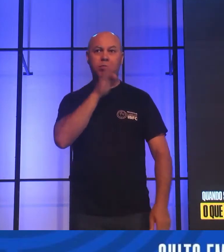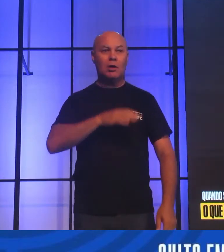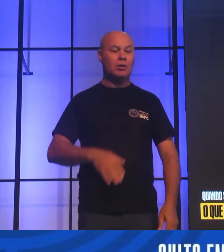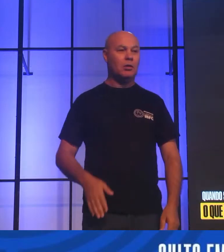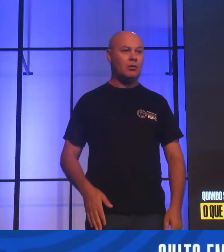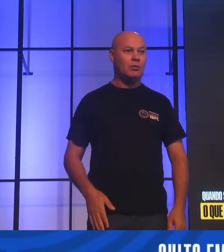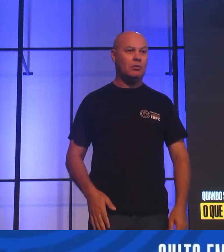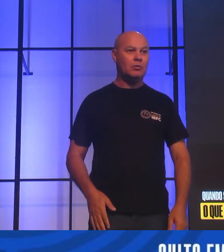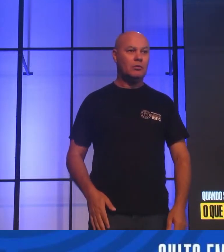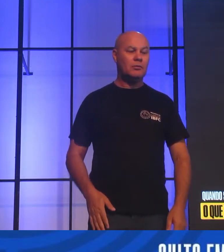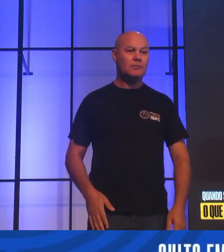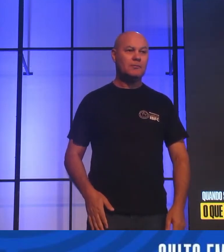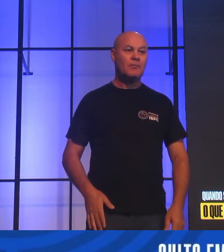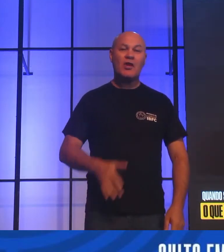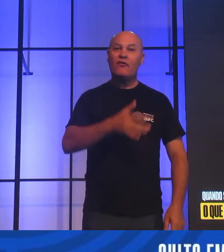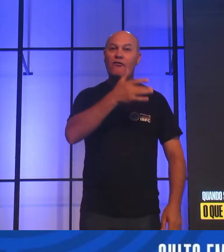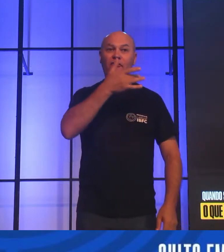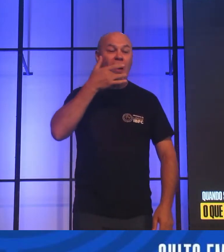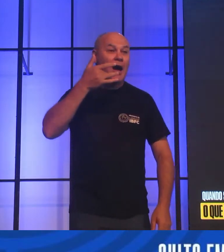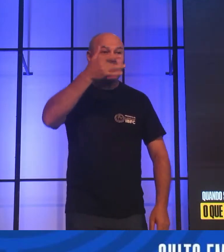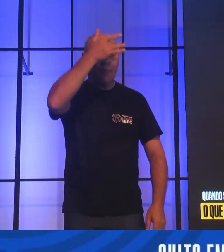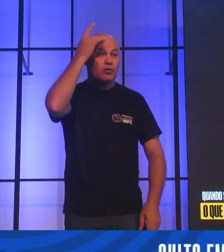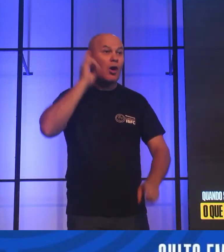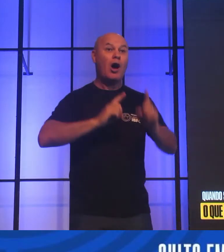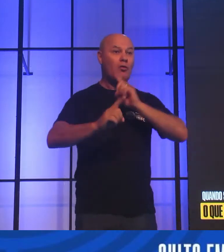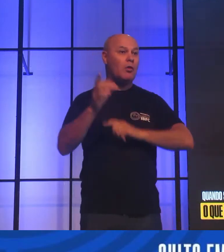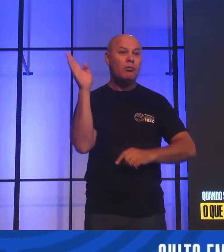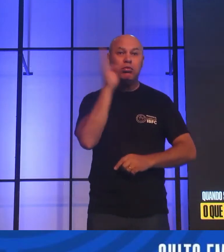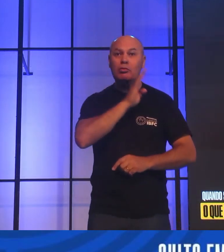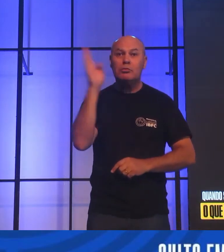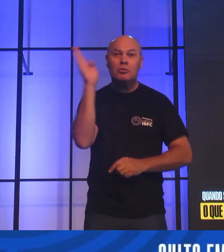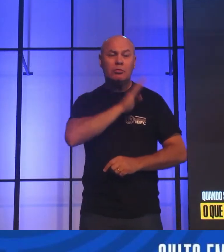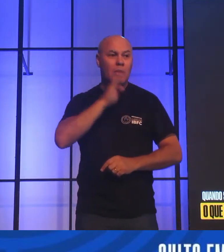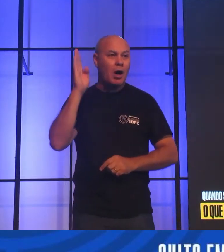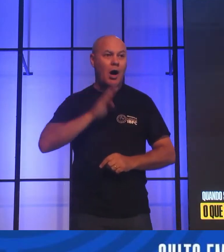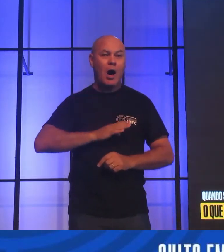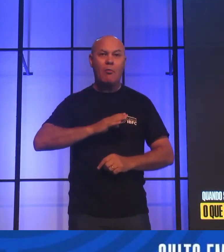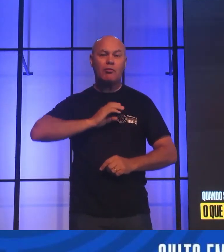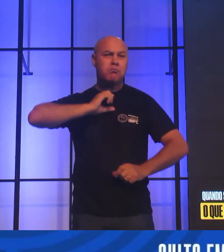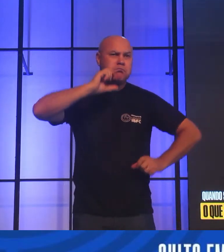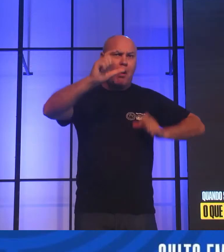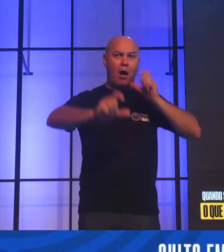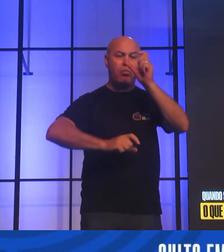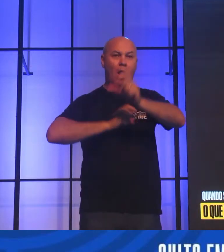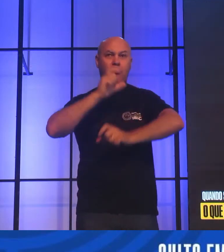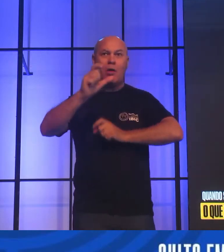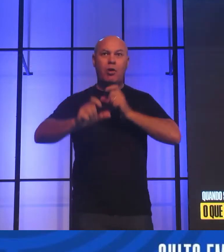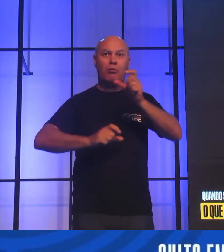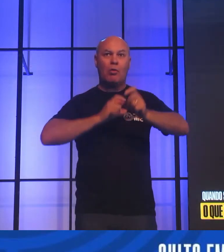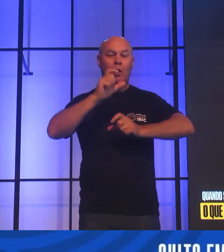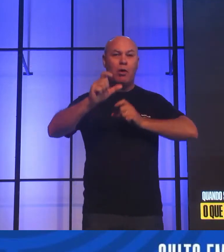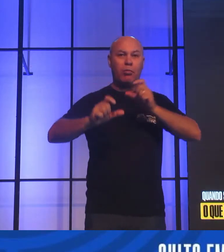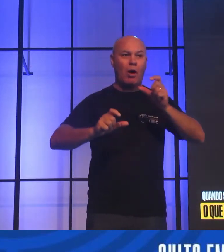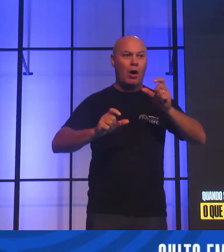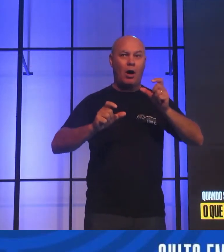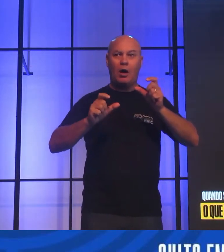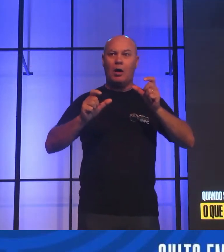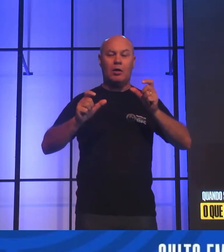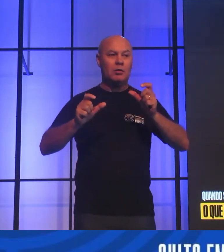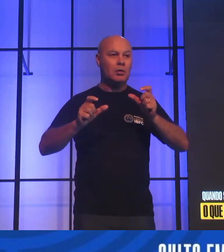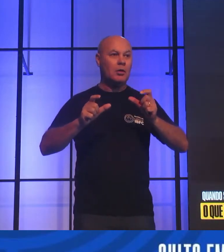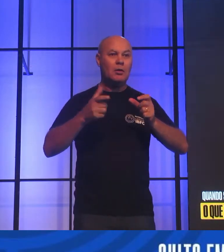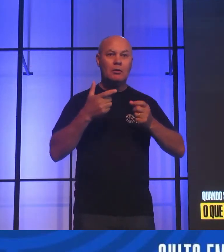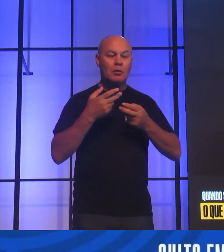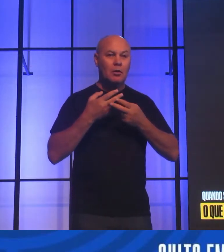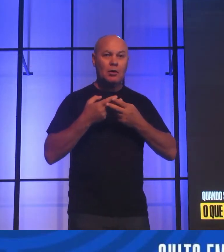dizer assim, é ruim, mas você não tem como não perceber que aquilo não foi, o que aconteceu mexeu com